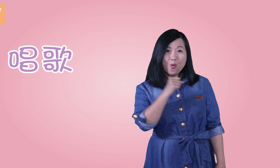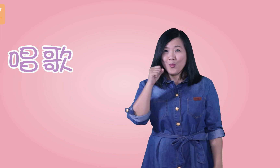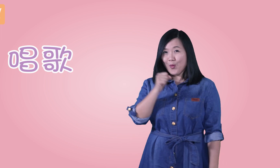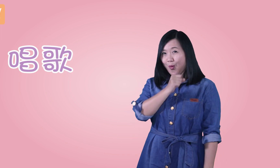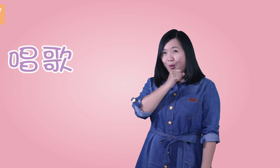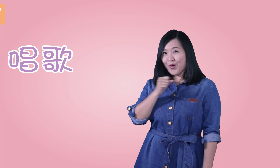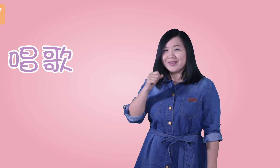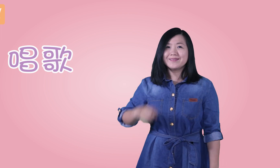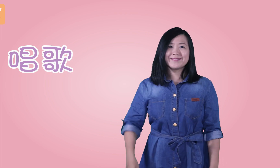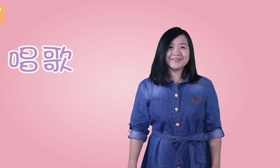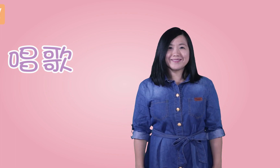唱歌，